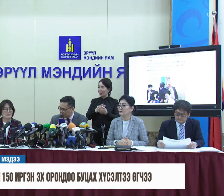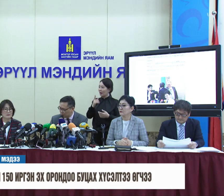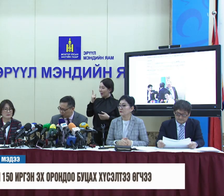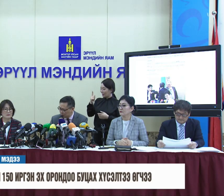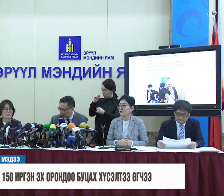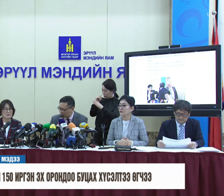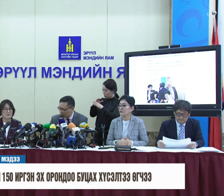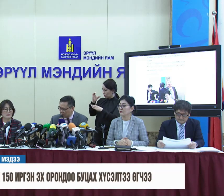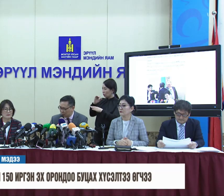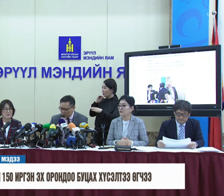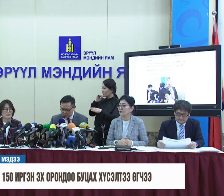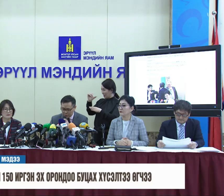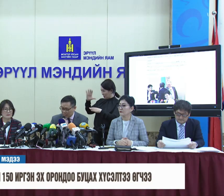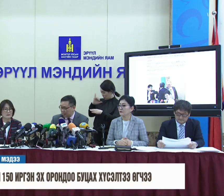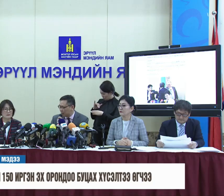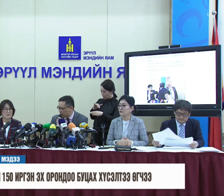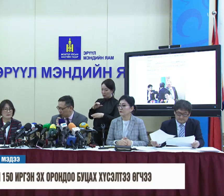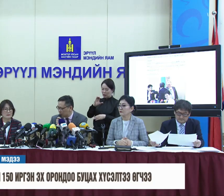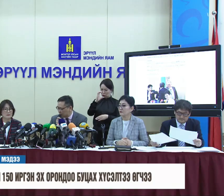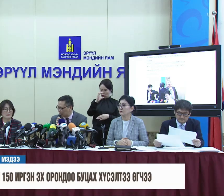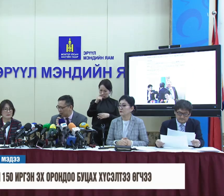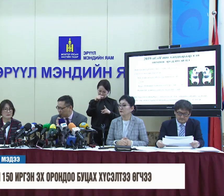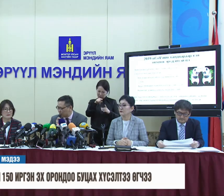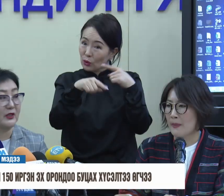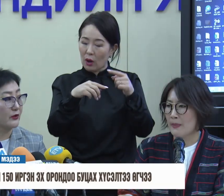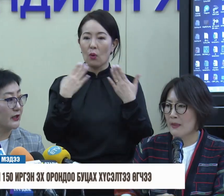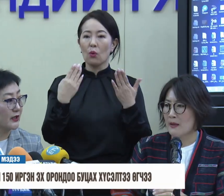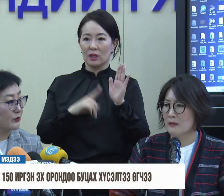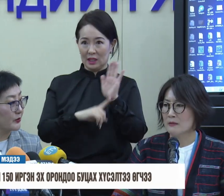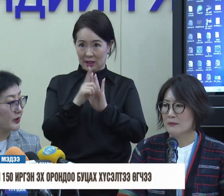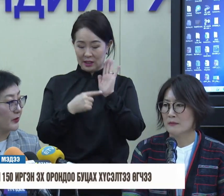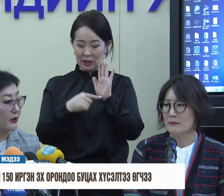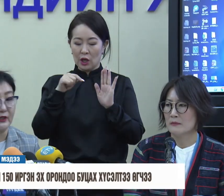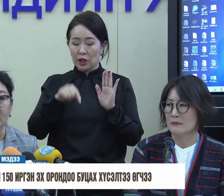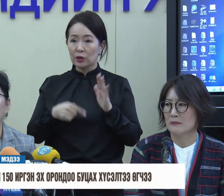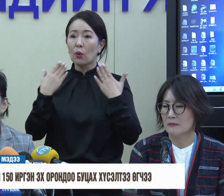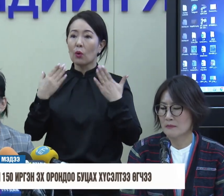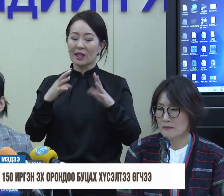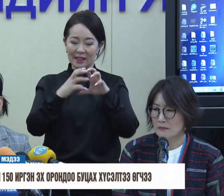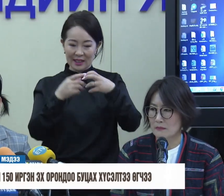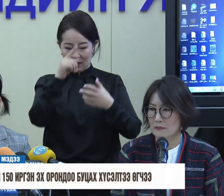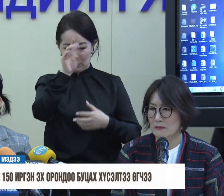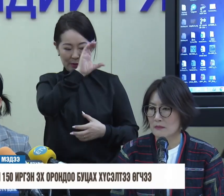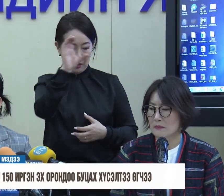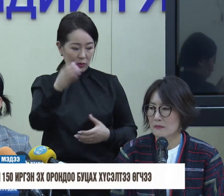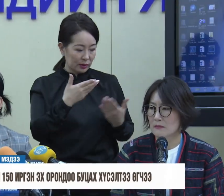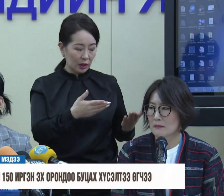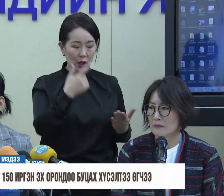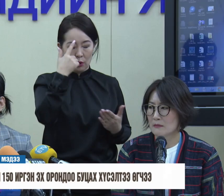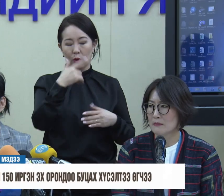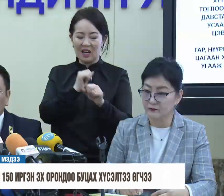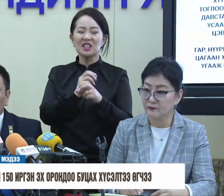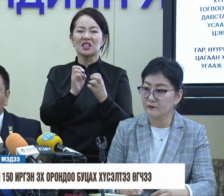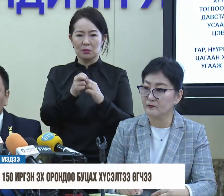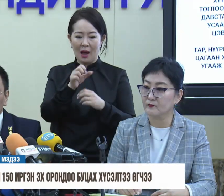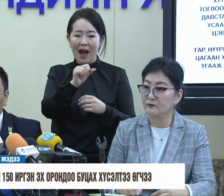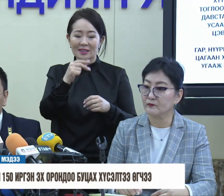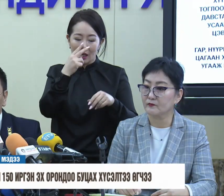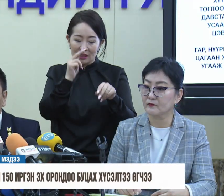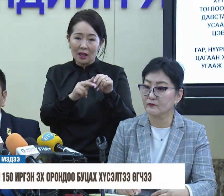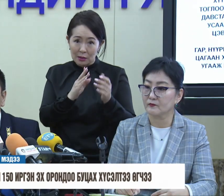эхний ээлжинд шинжилгээ авахуд хариу нь сөрөг гарсан ч тусгаарлаж хяналтанд байлгаж байгаа ажлыг гүйцэтгсэн багийнхныг ч мөн